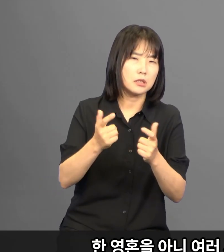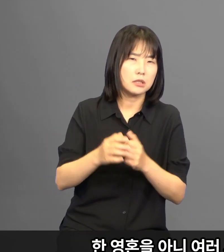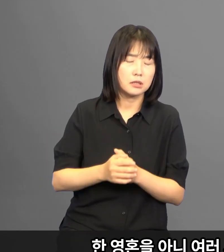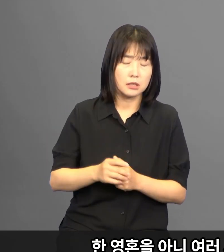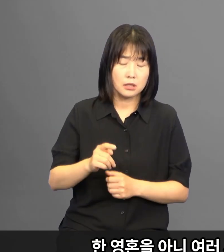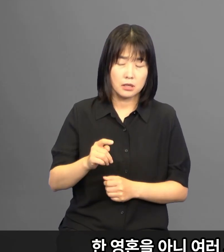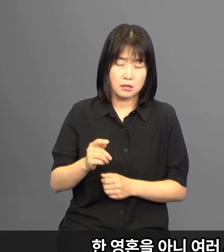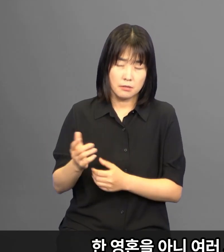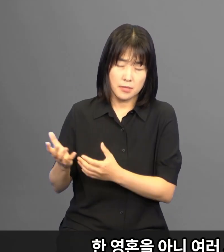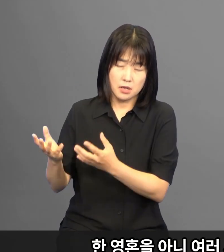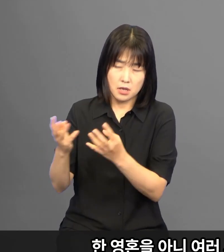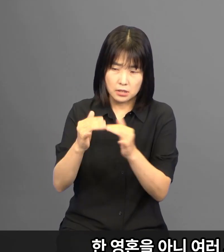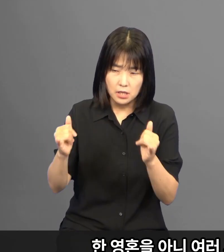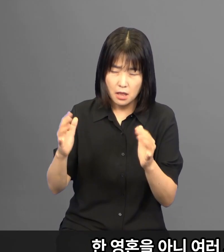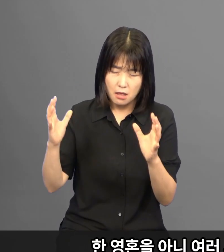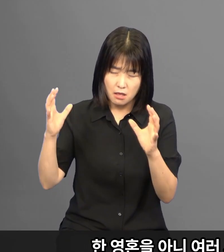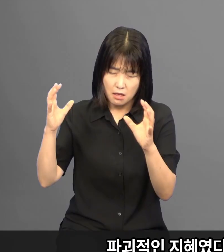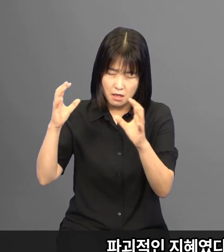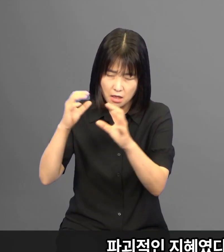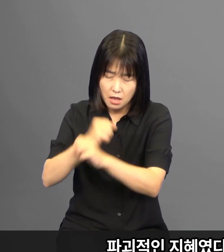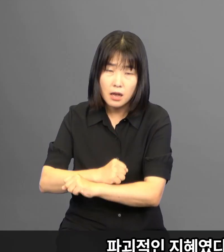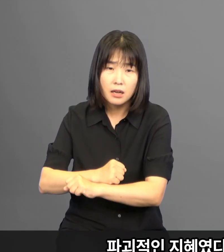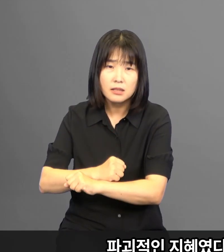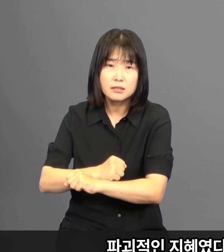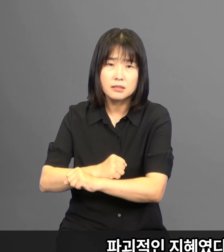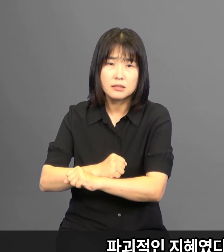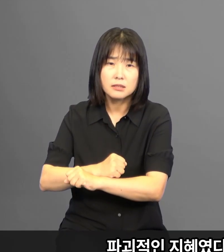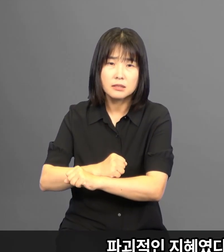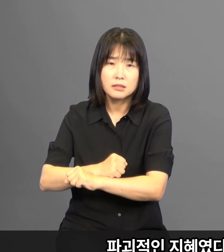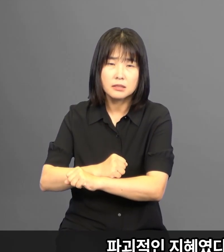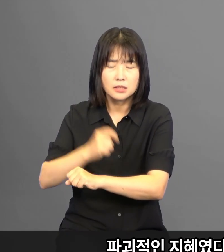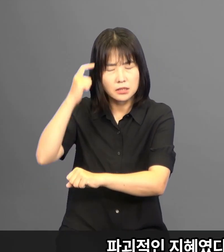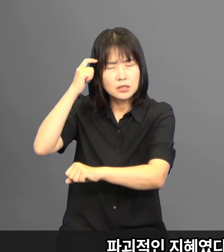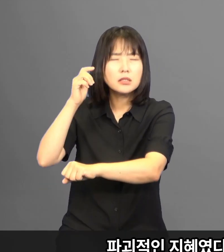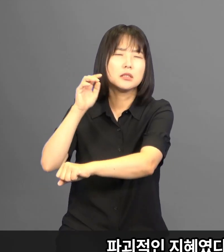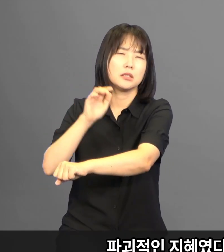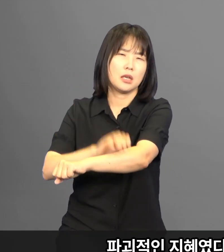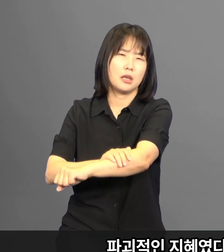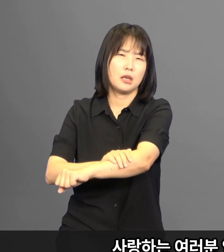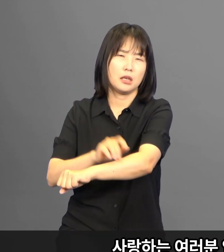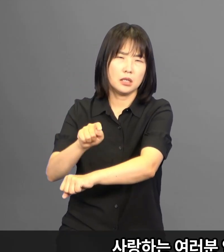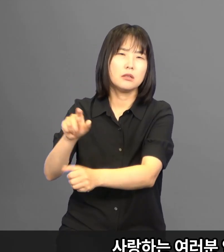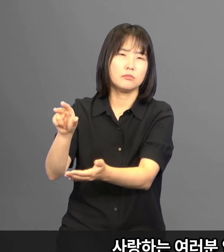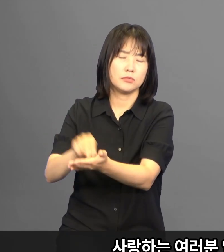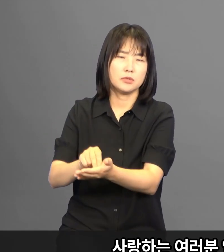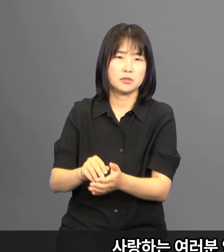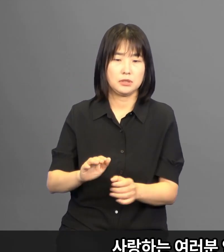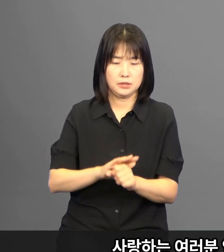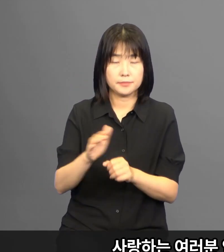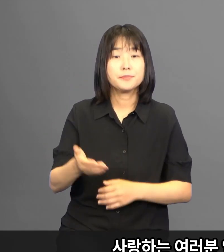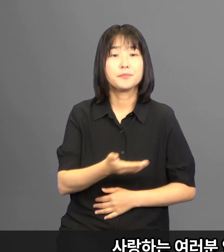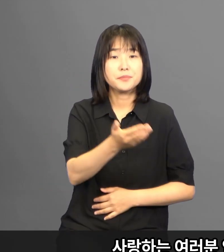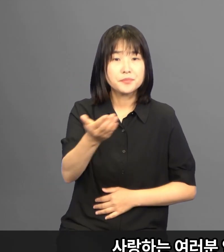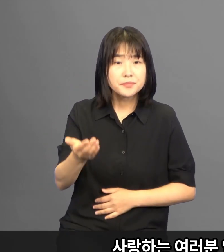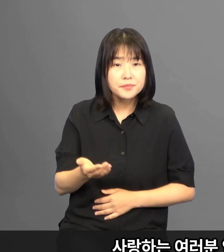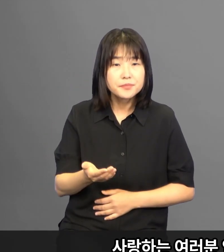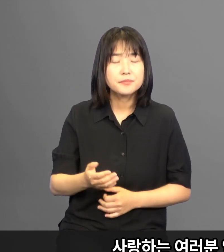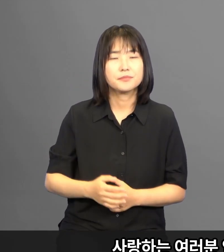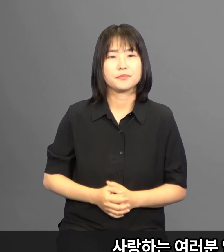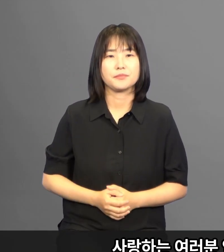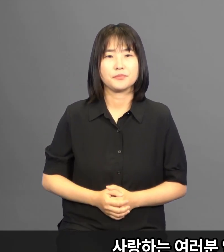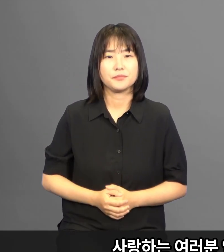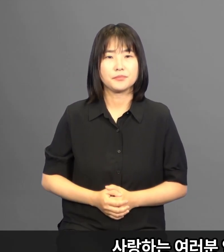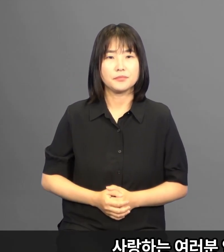여러 사람을 파멸로 이끌 수 있는 파괴적인 지혜였다는 것에 문제가 있습니다. 사랑하는 여러분, 역시